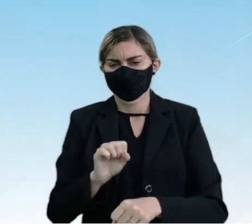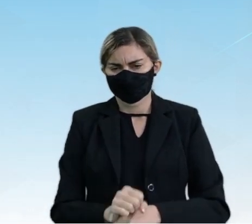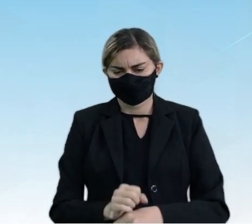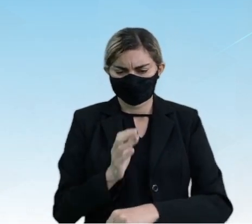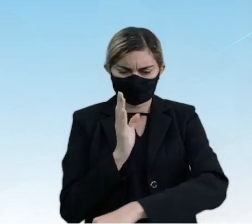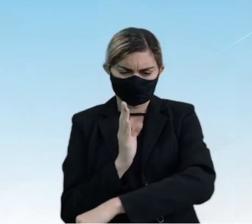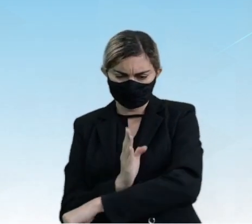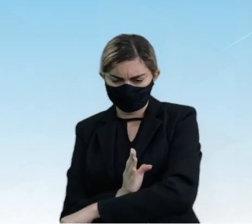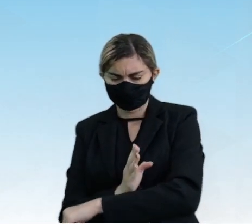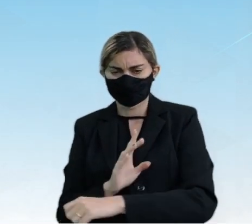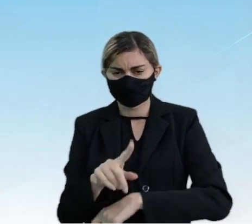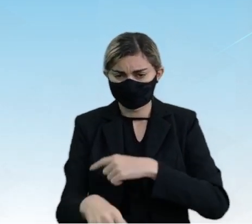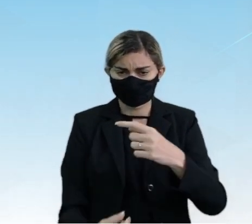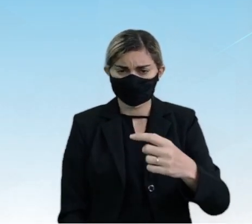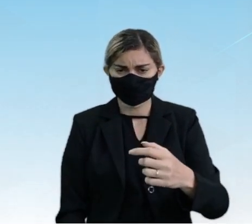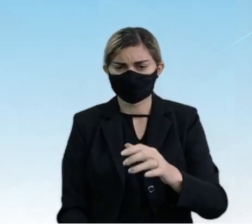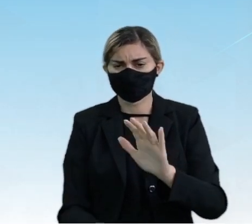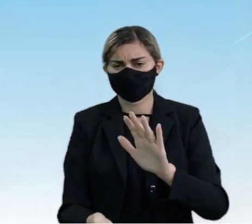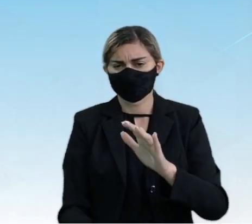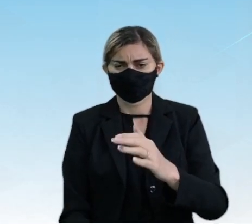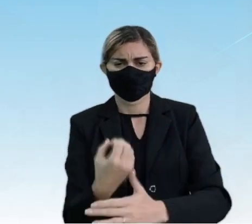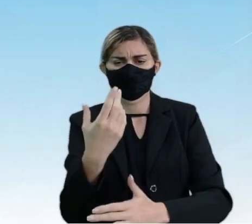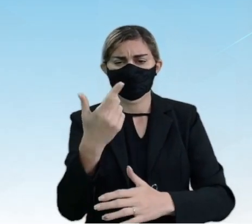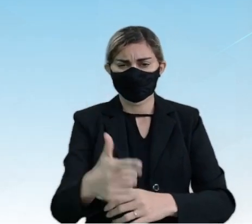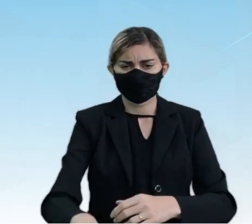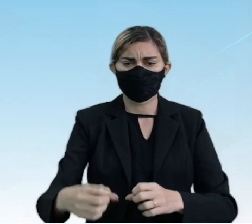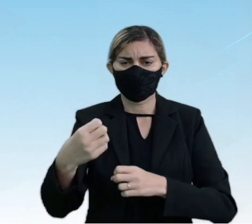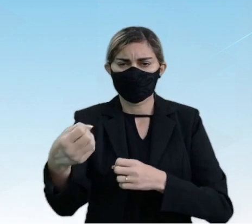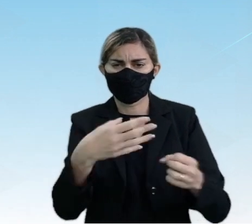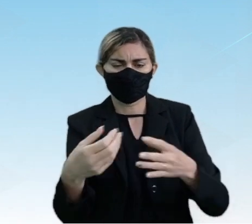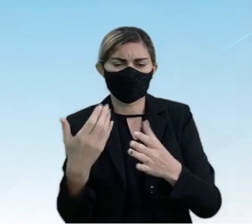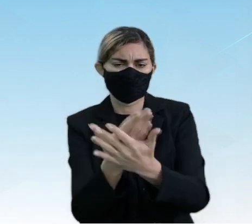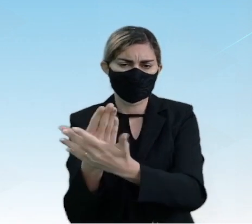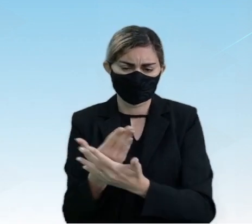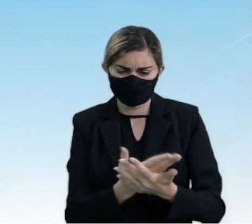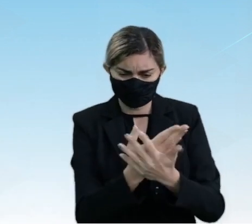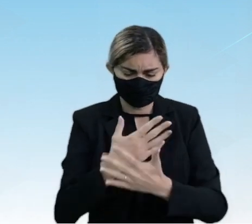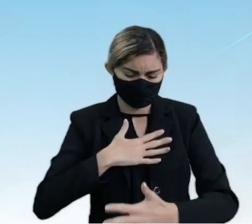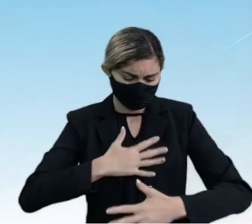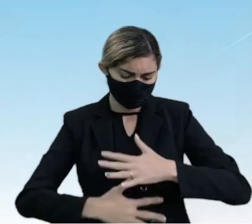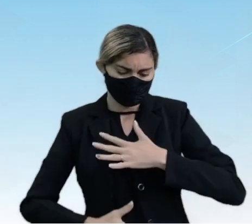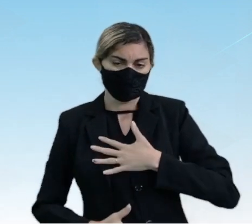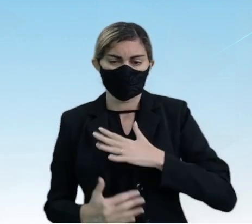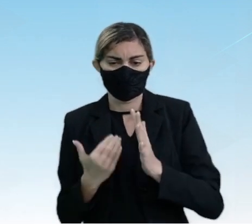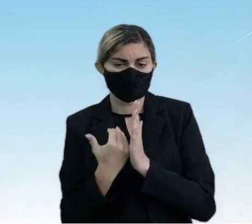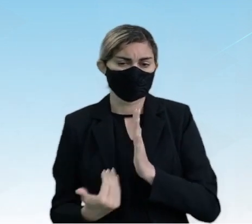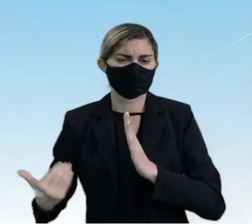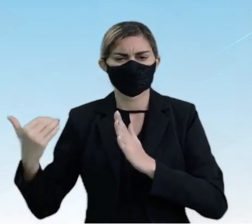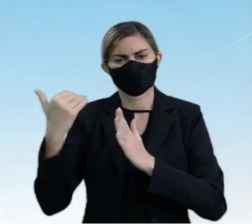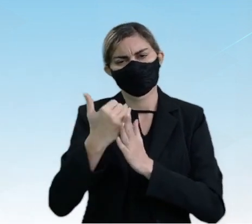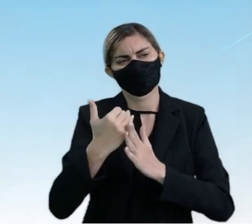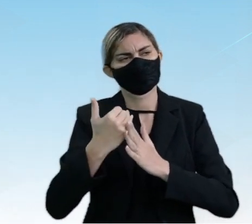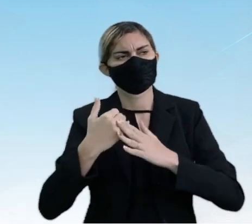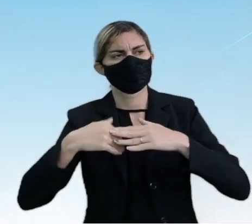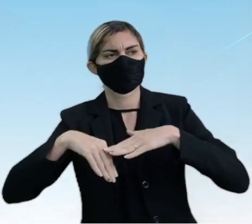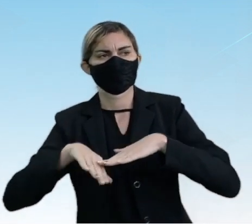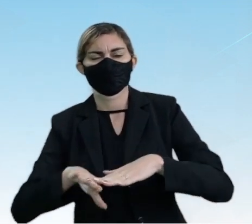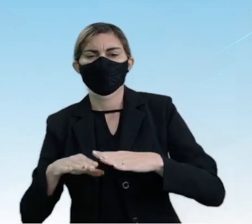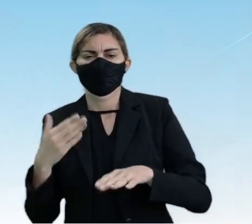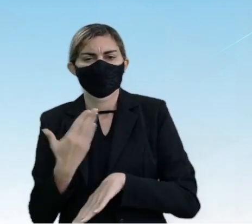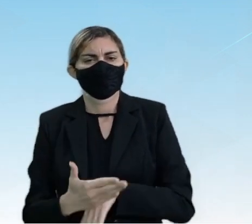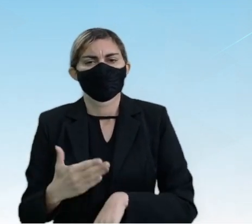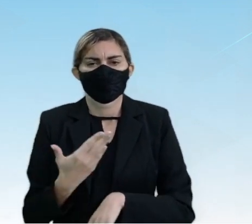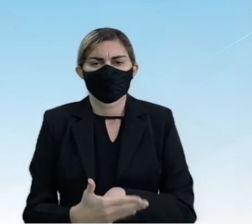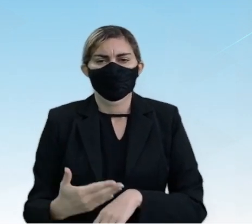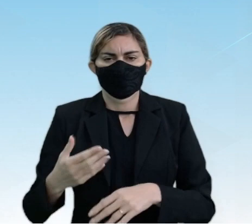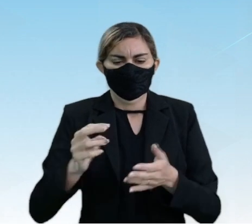Idade Média, fundamenta-se na Idade Moderna, que é quando os estudos sobre o corpo aumentaram muito, né? Então foram